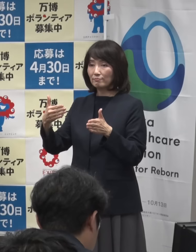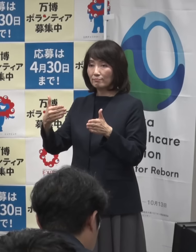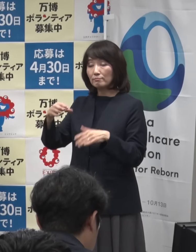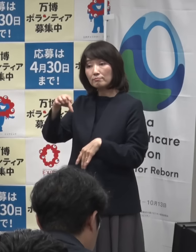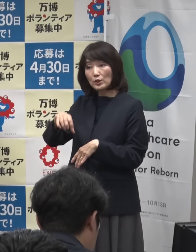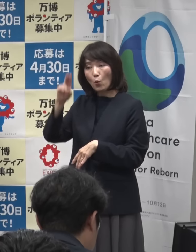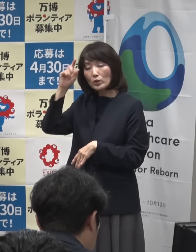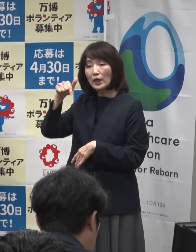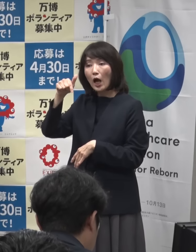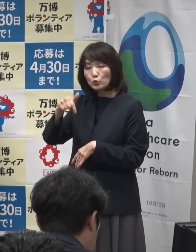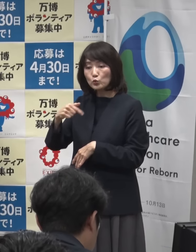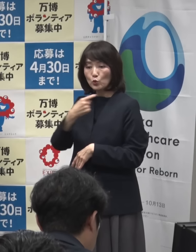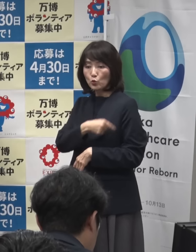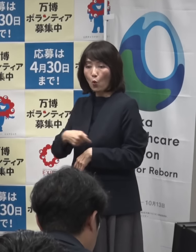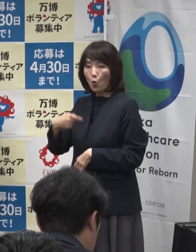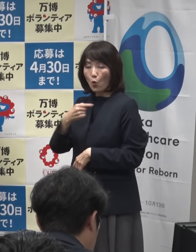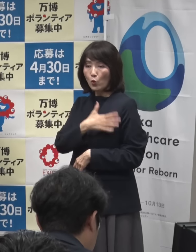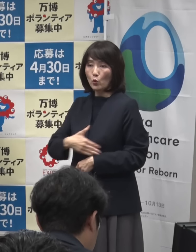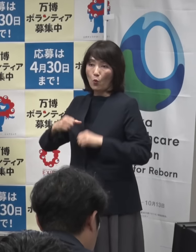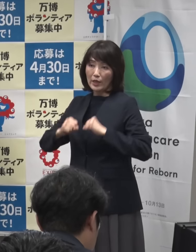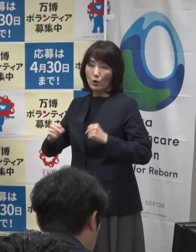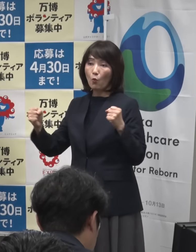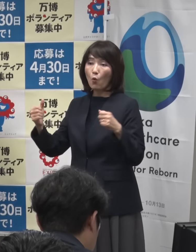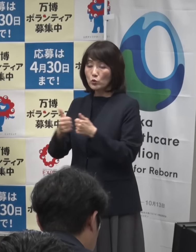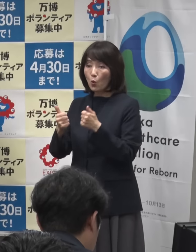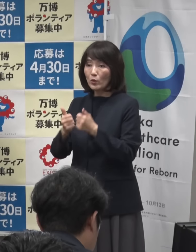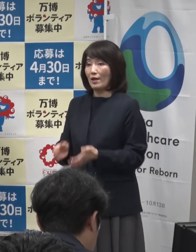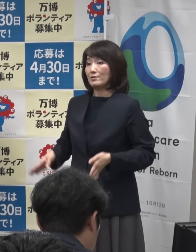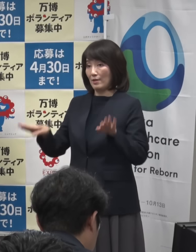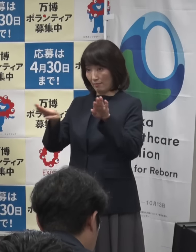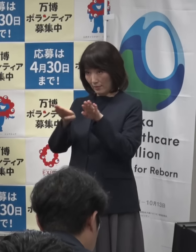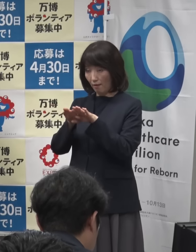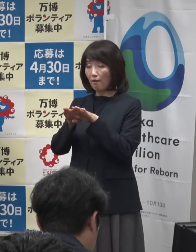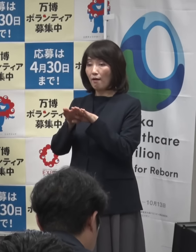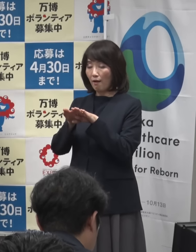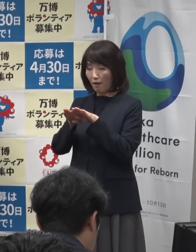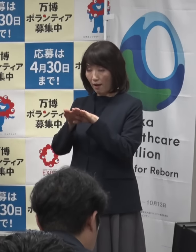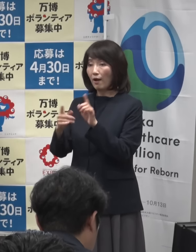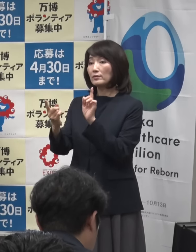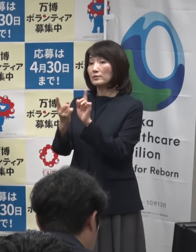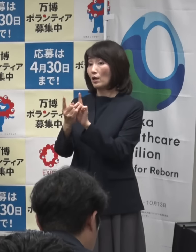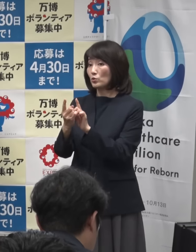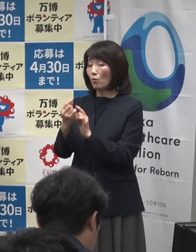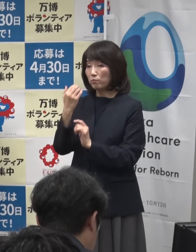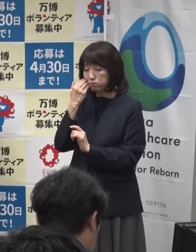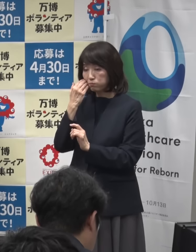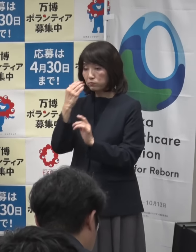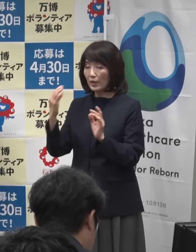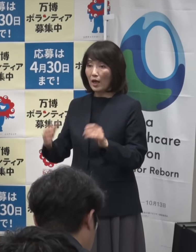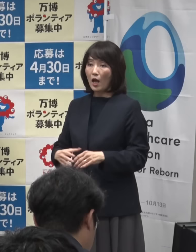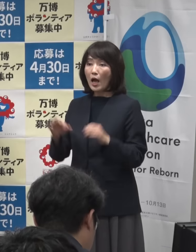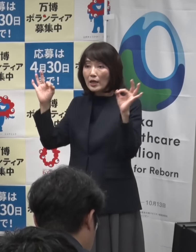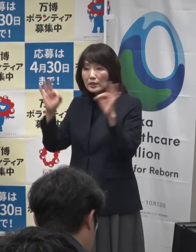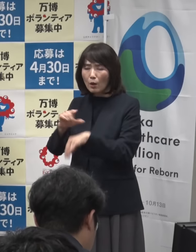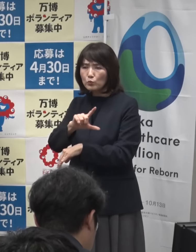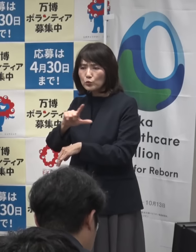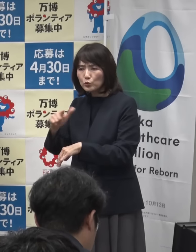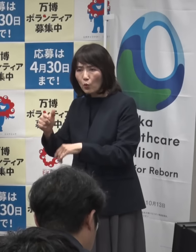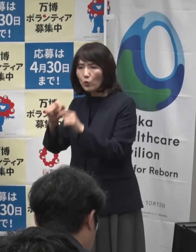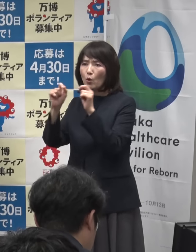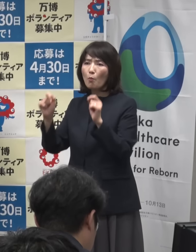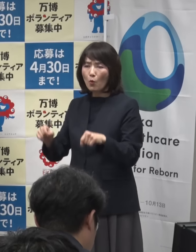場所は大阪府心の健康相談センターで行います。相談対象ですけども、ギャンブル等による問題でお困りの方であったり、